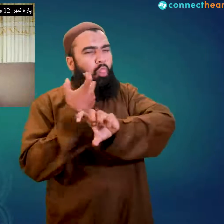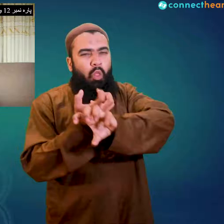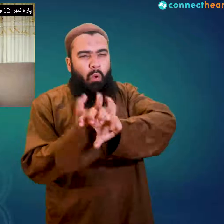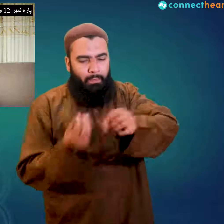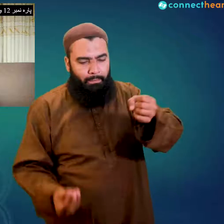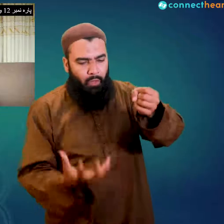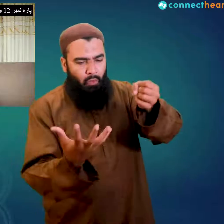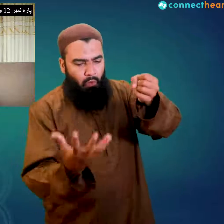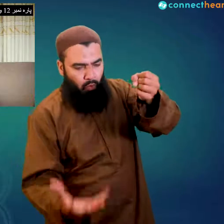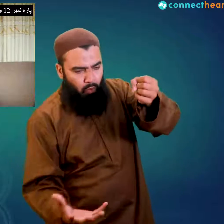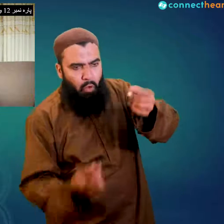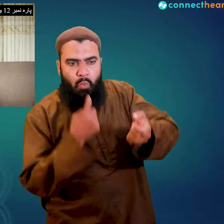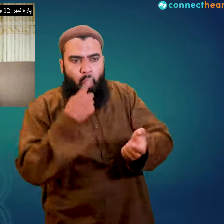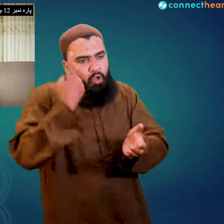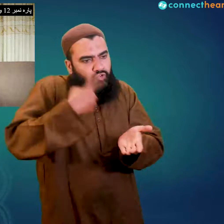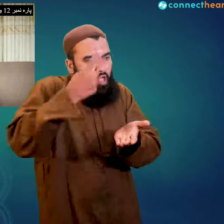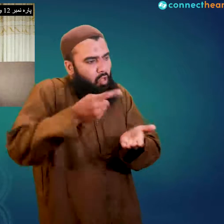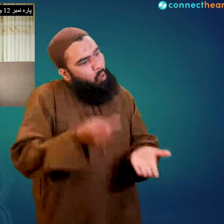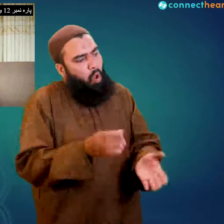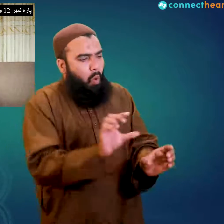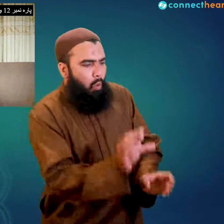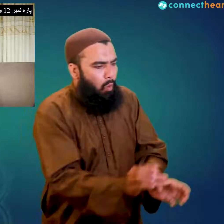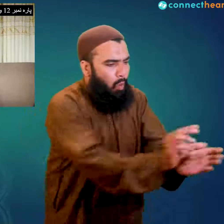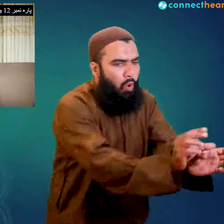انصاف کا ہونا انتہائی ضروری ہے۔